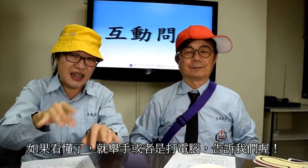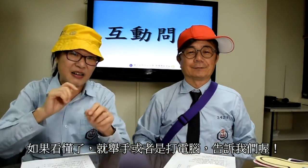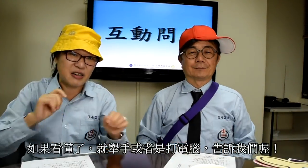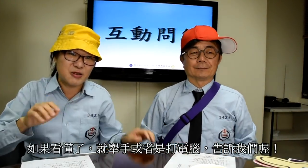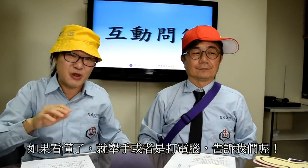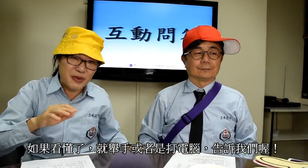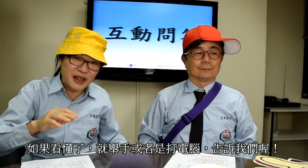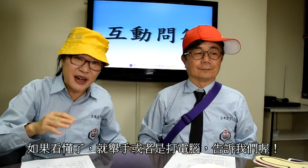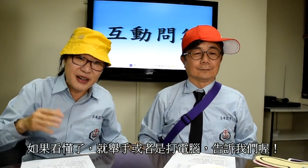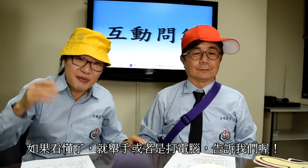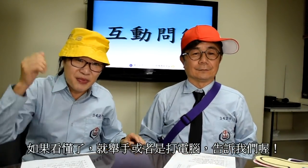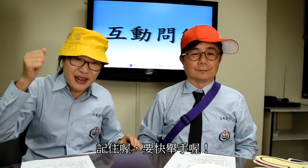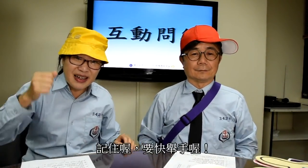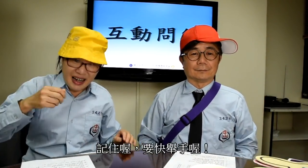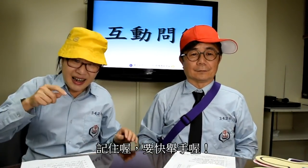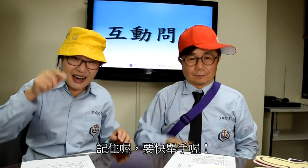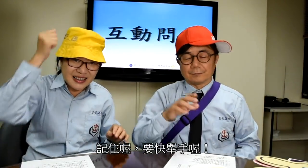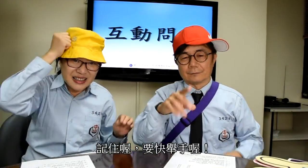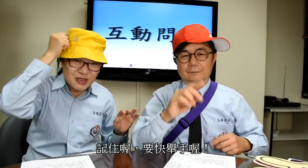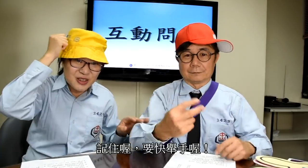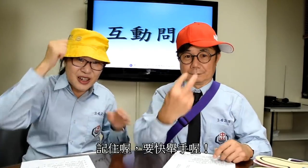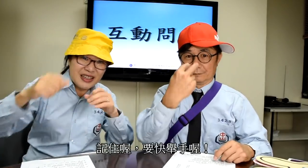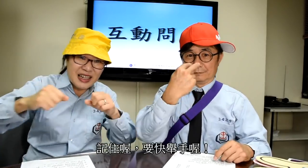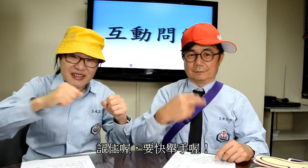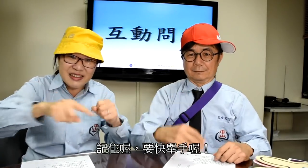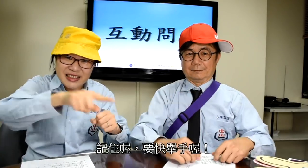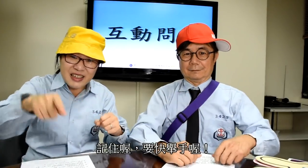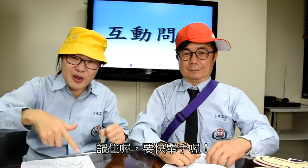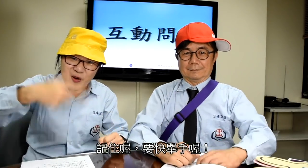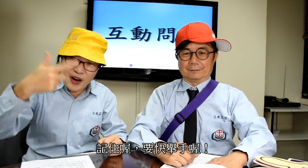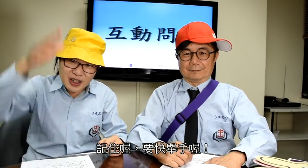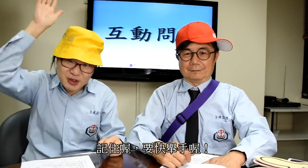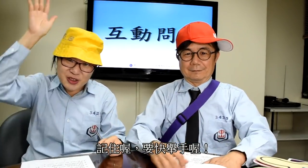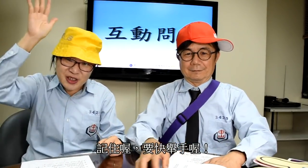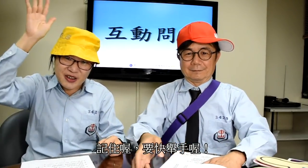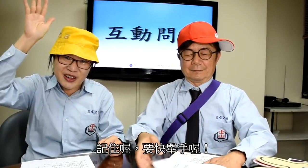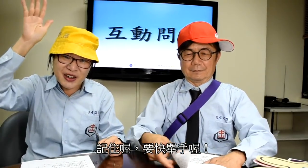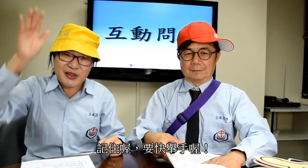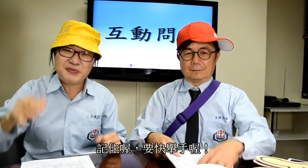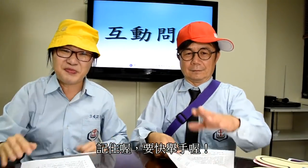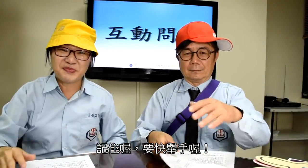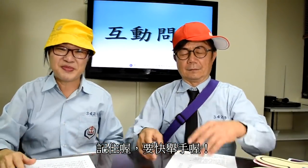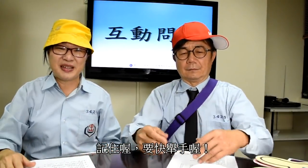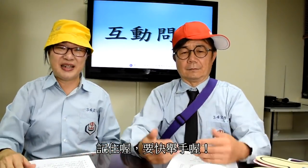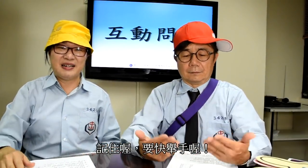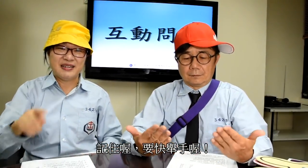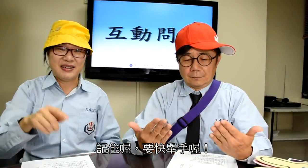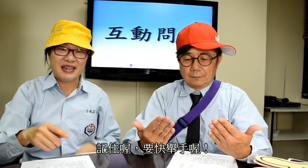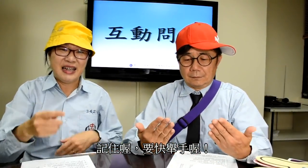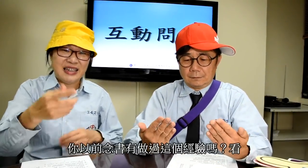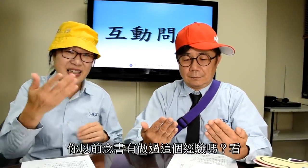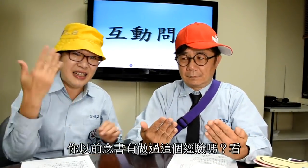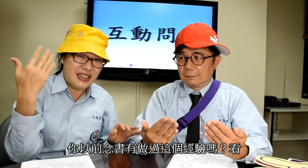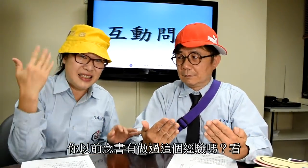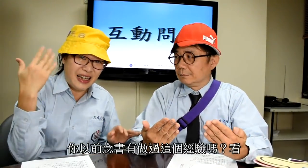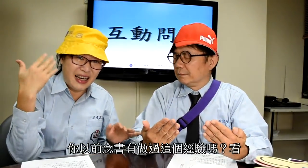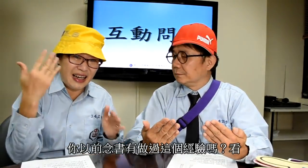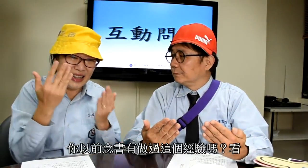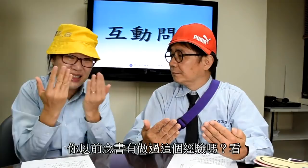告诉我们哦。好，记住哦，要快举手哦。好，你以前念